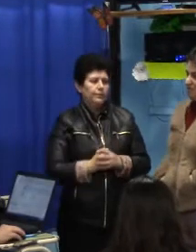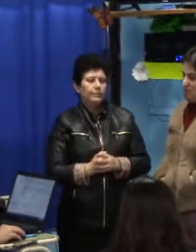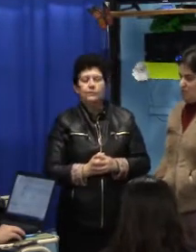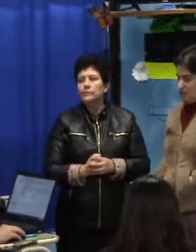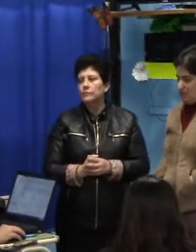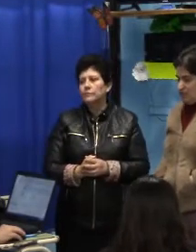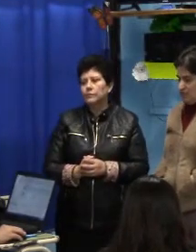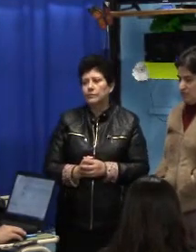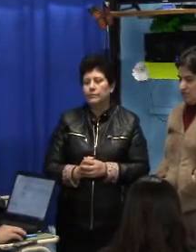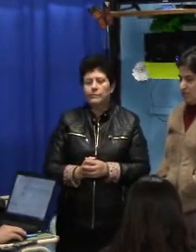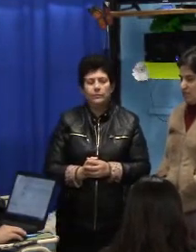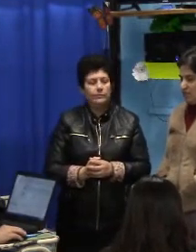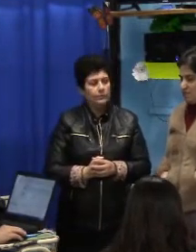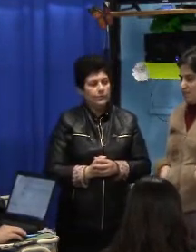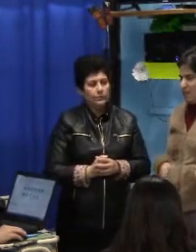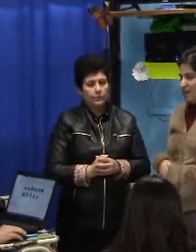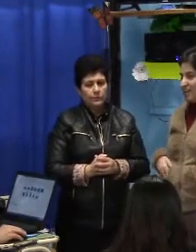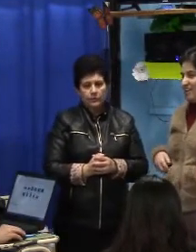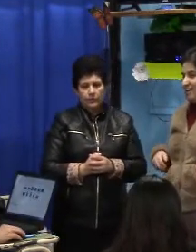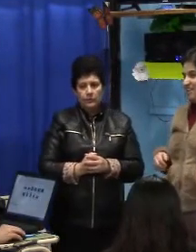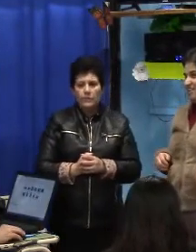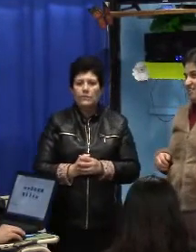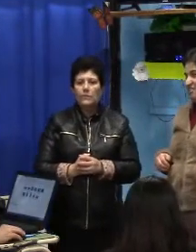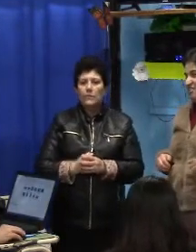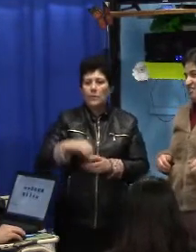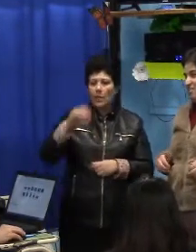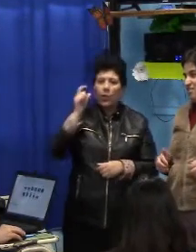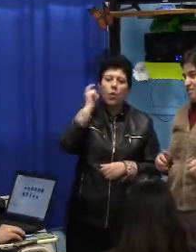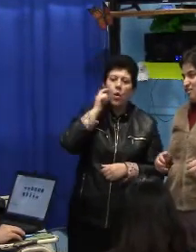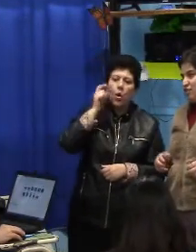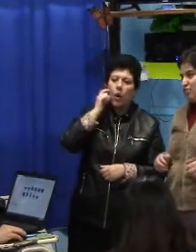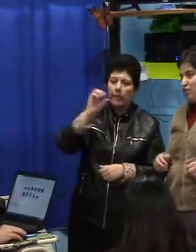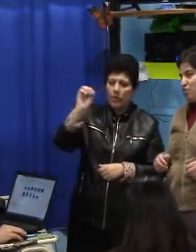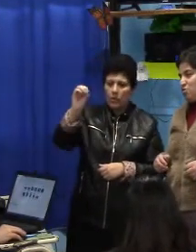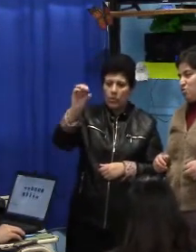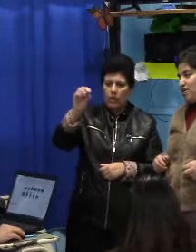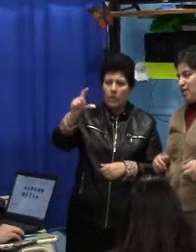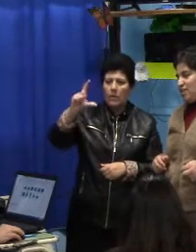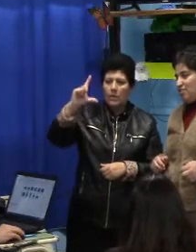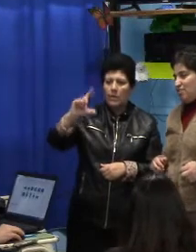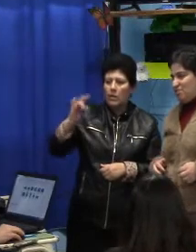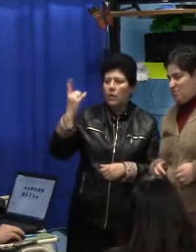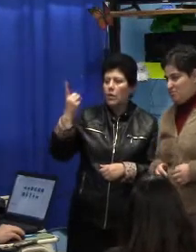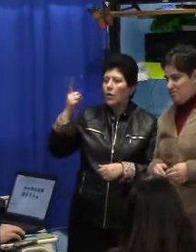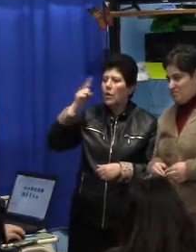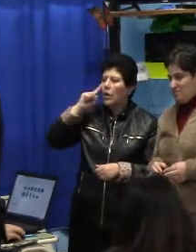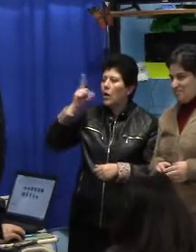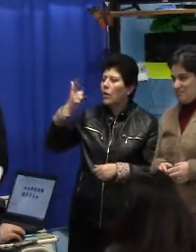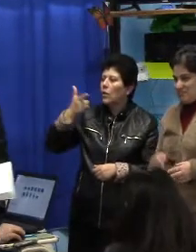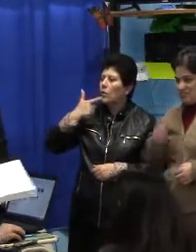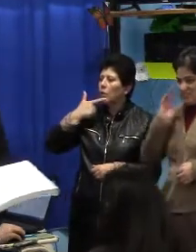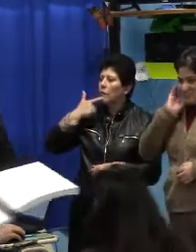Decirlo de esa manera. Luis Braille fue un genio,